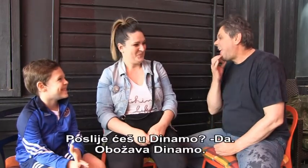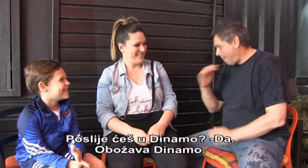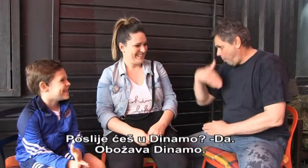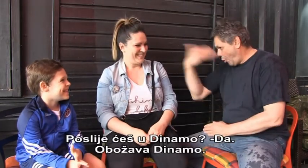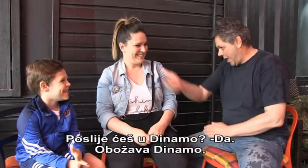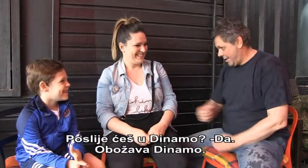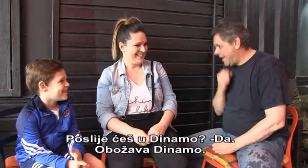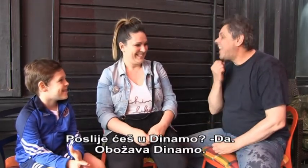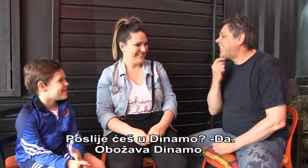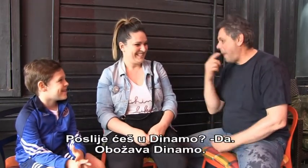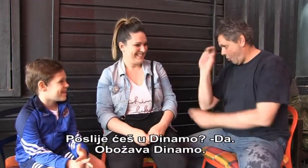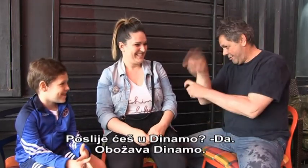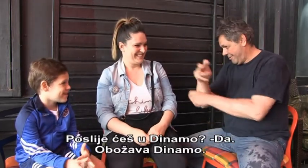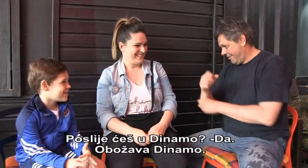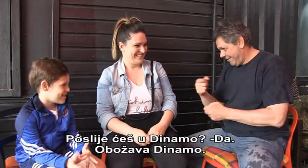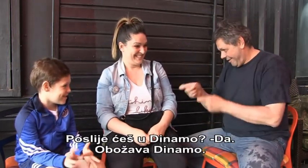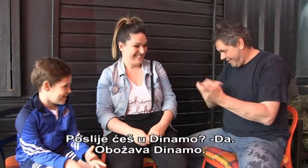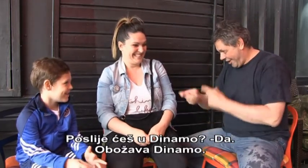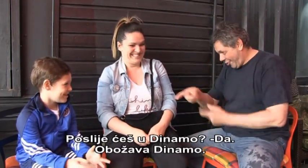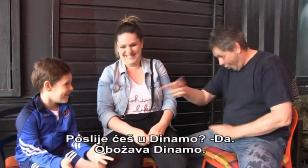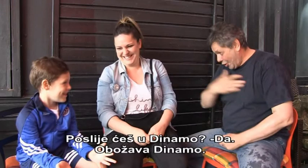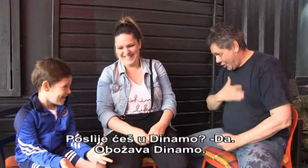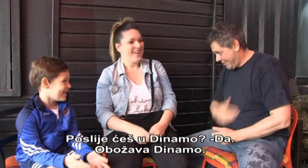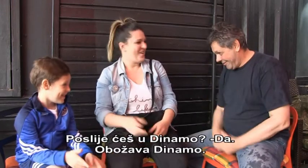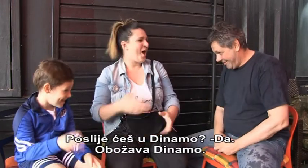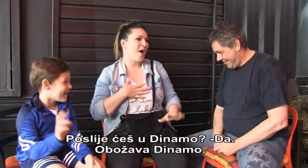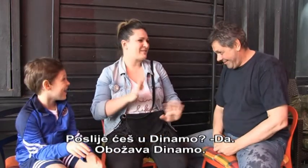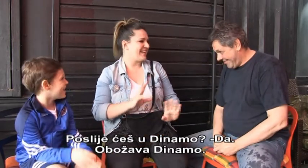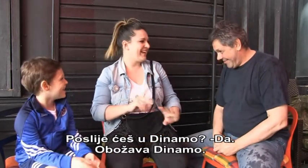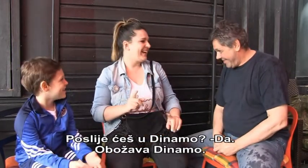Imamo poslije, imamo. Jel, hoćeš?